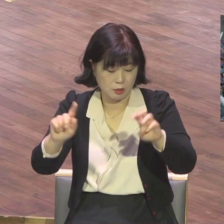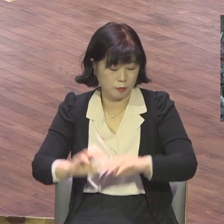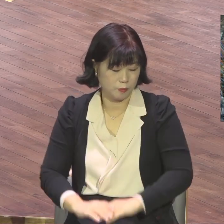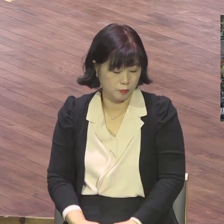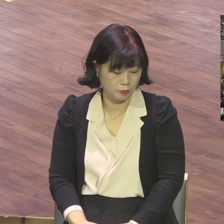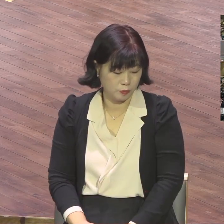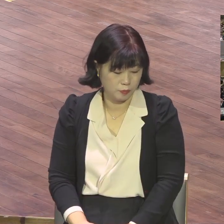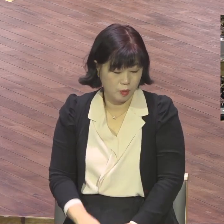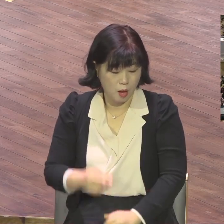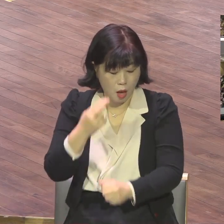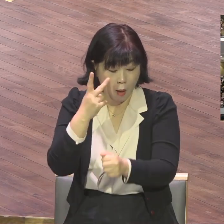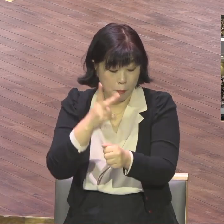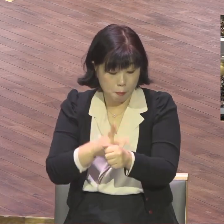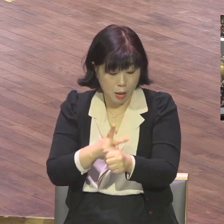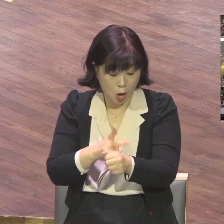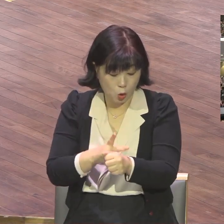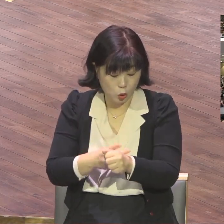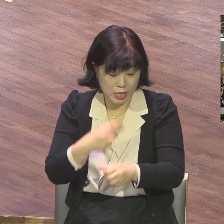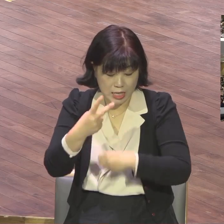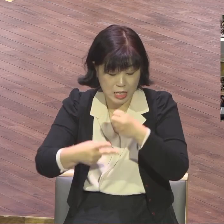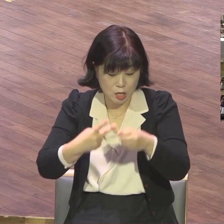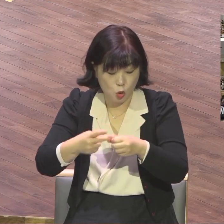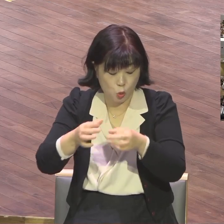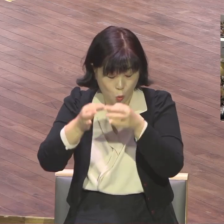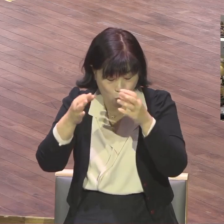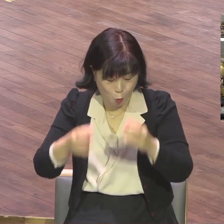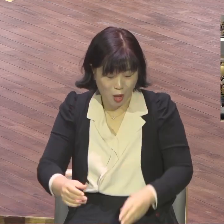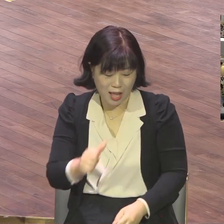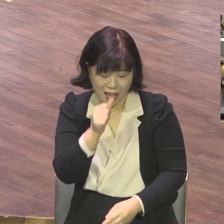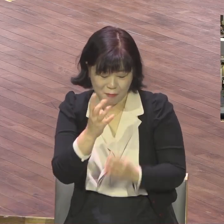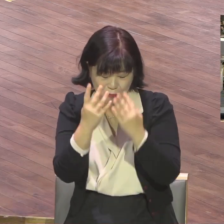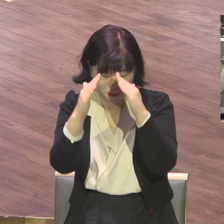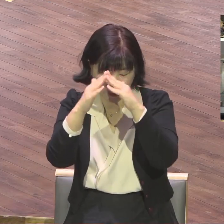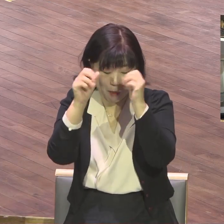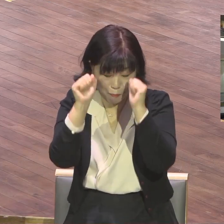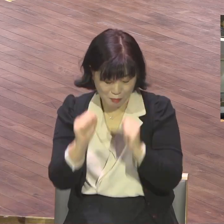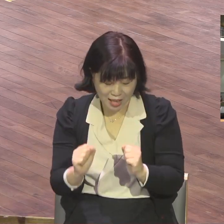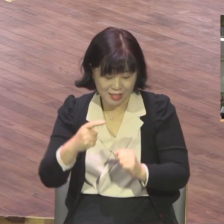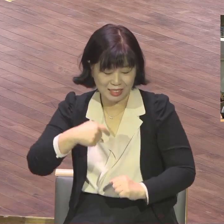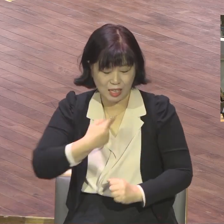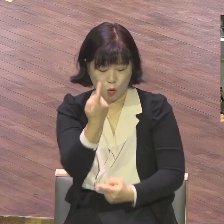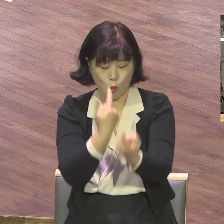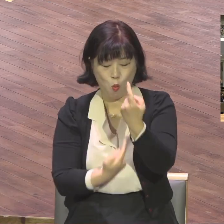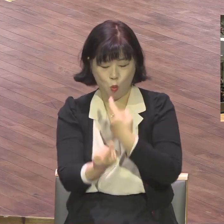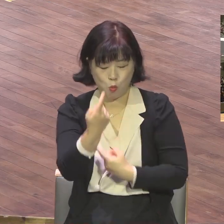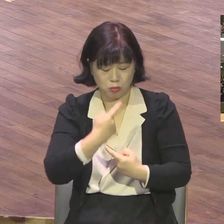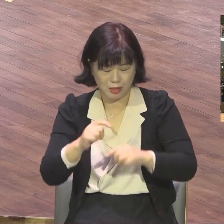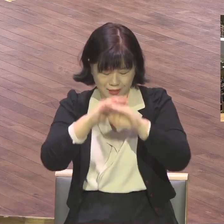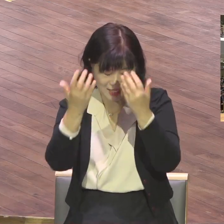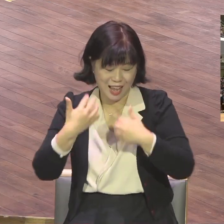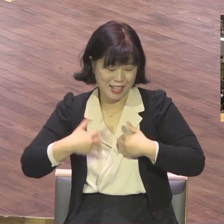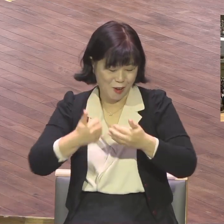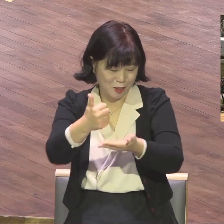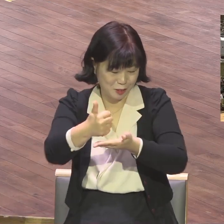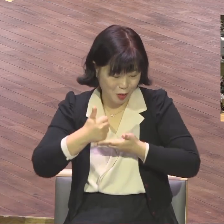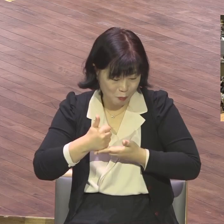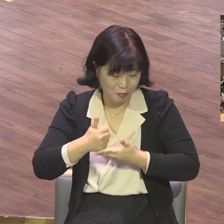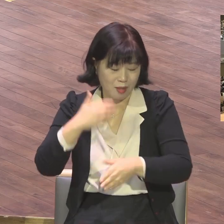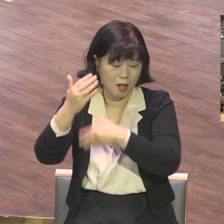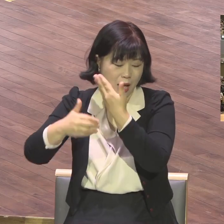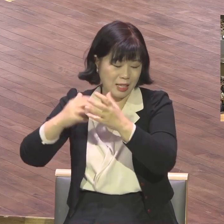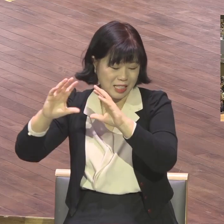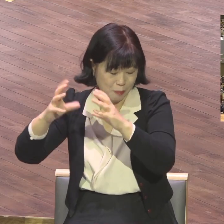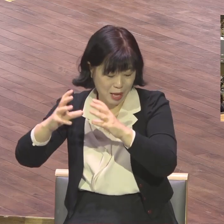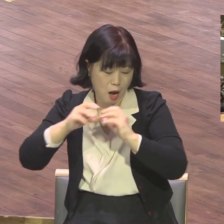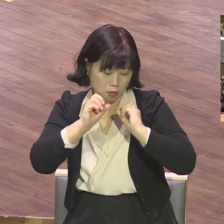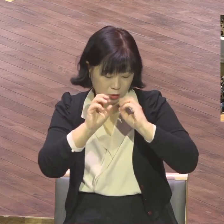말씀입니다. 바울이 온 이태를 자기 셋집에 머물면서 자기에게 오는 사람을 다 영접하고 하나님의